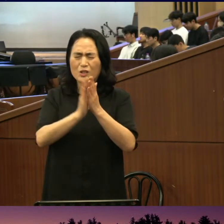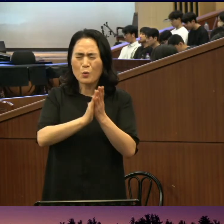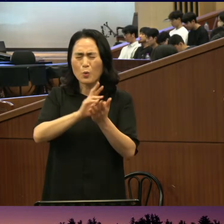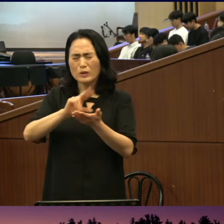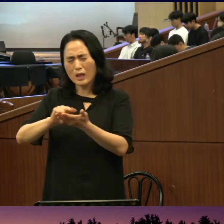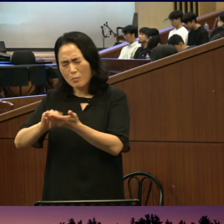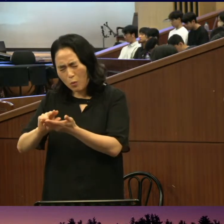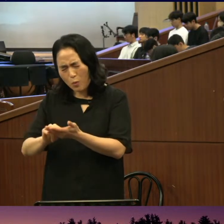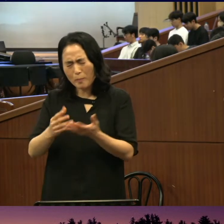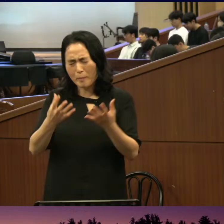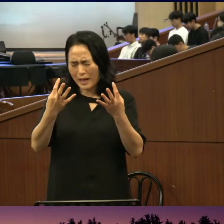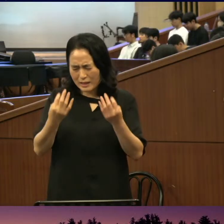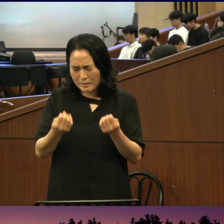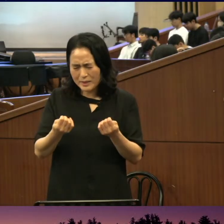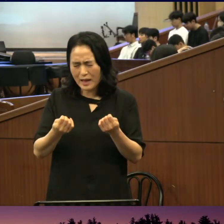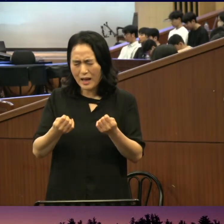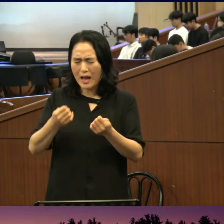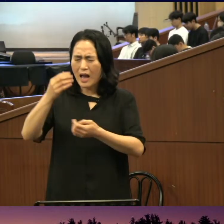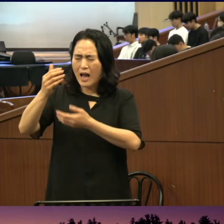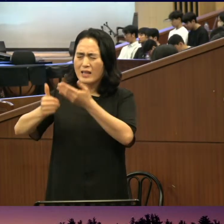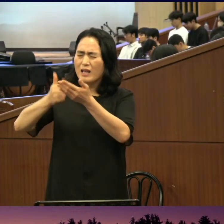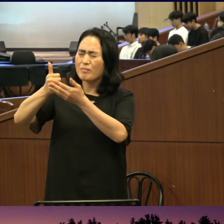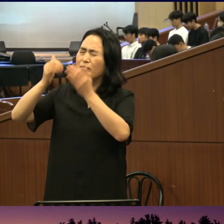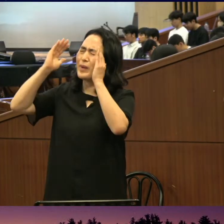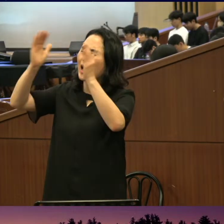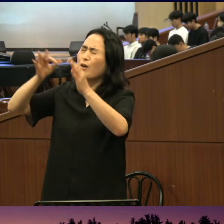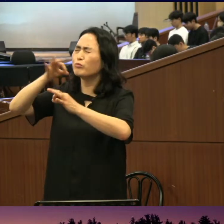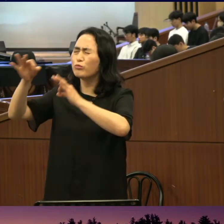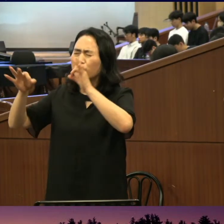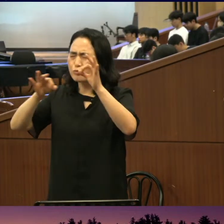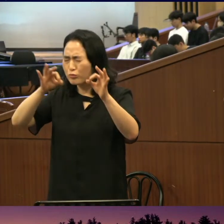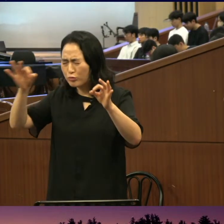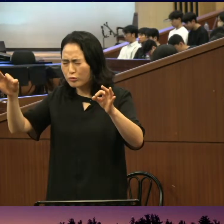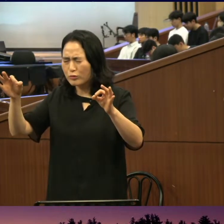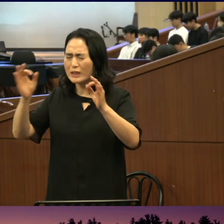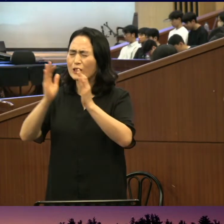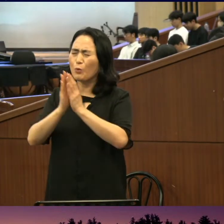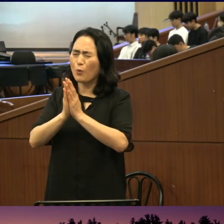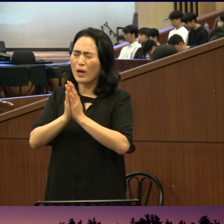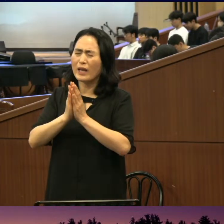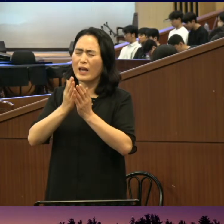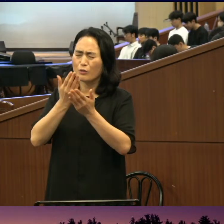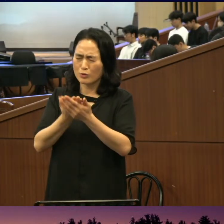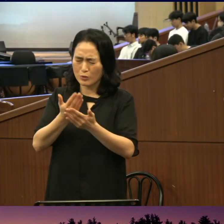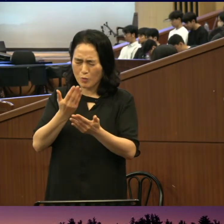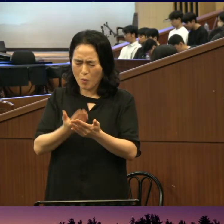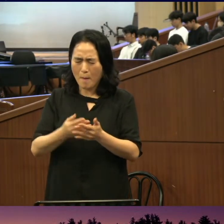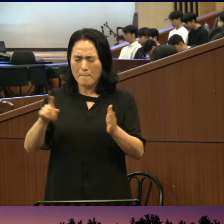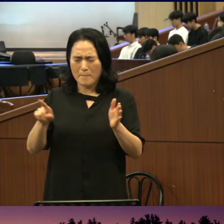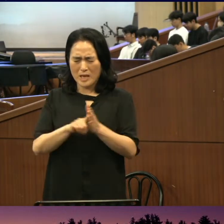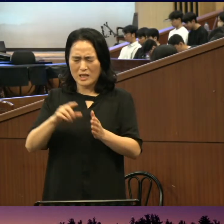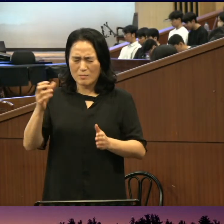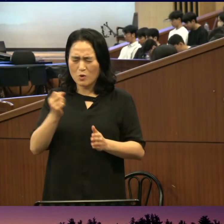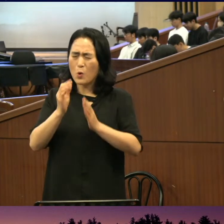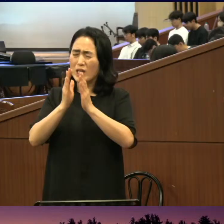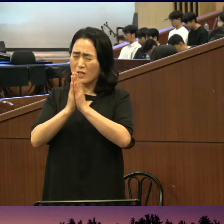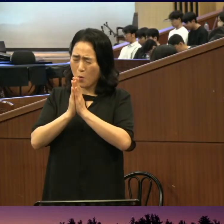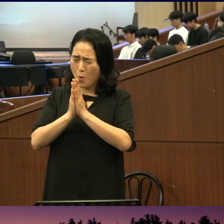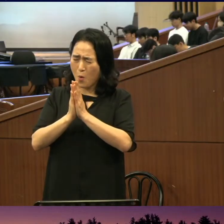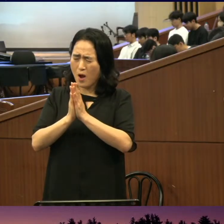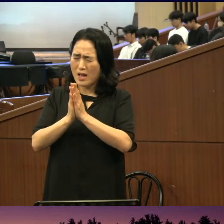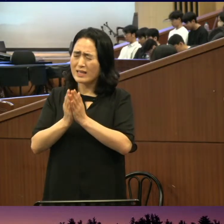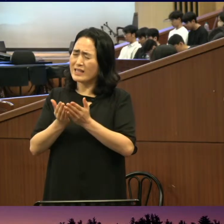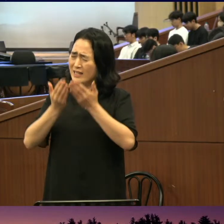가지고 나왔습니다. 하나님께 부르짖고 구하게 하여 주시옵시고 믿음으로 구한 것 그대로 응답될